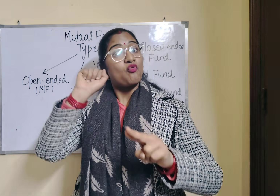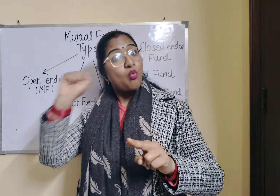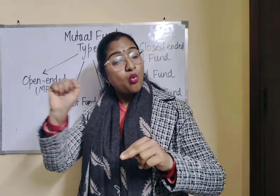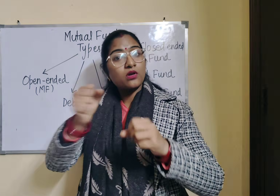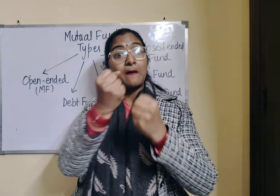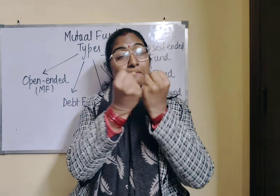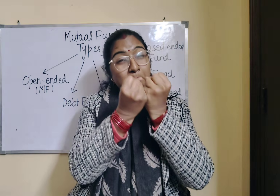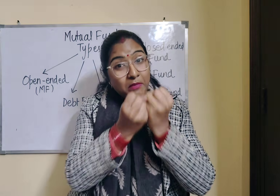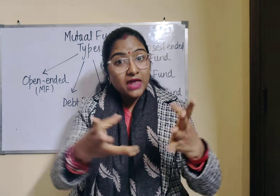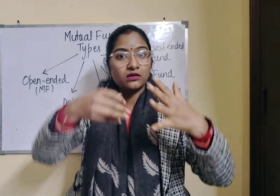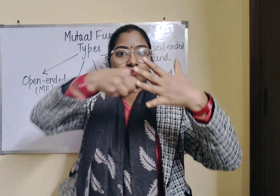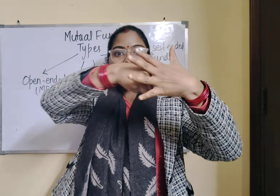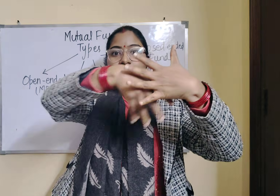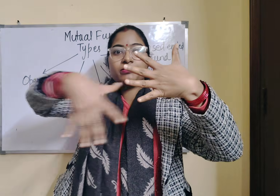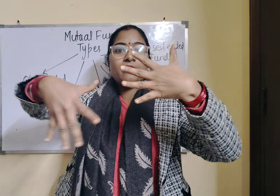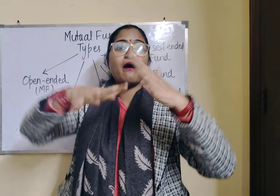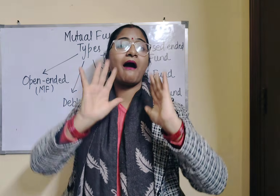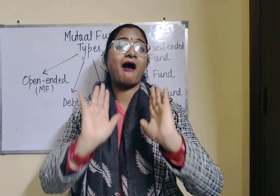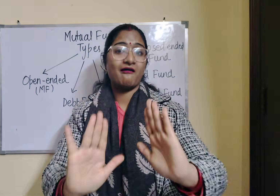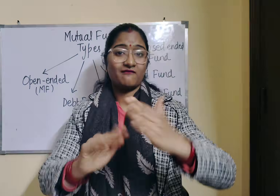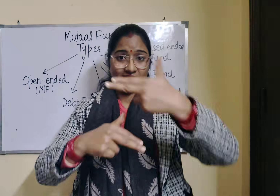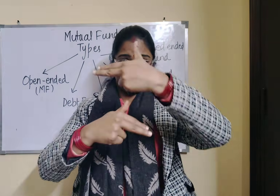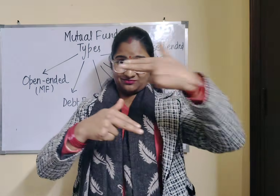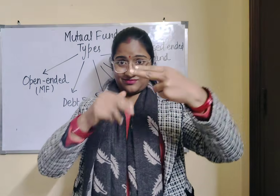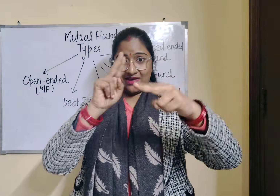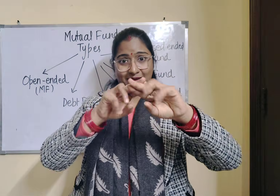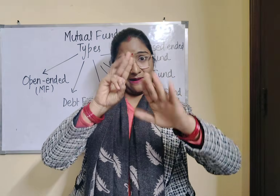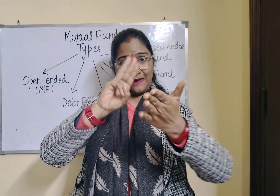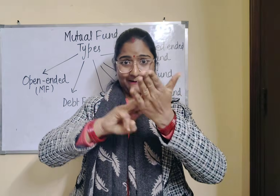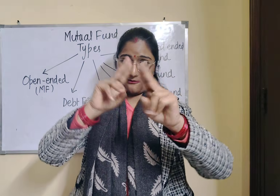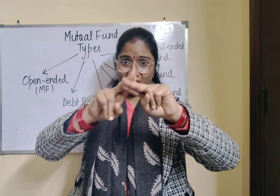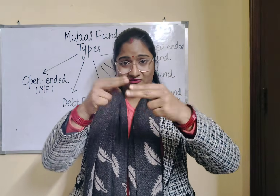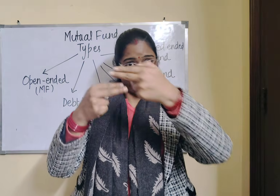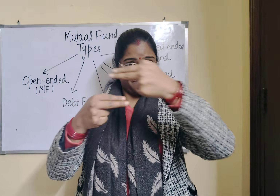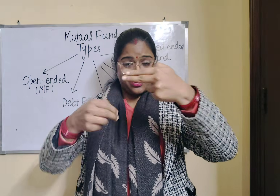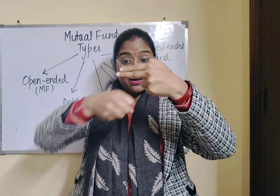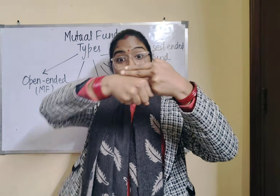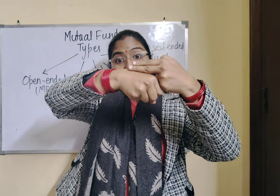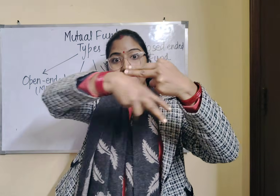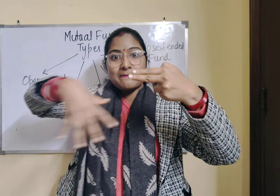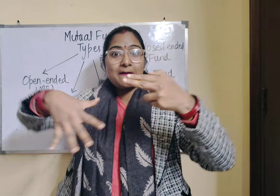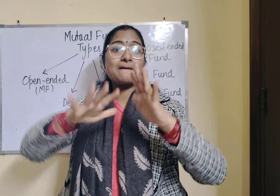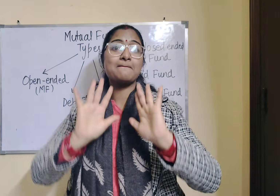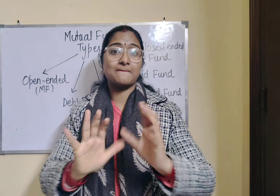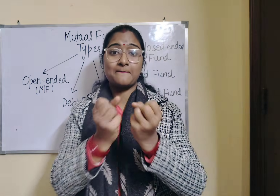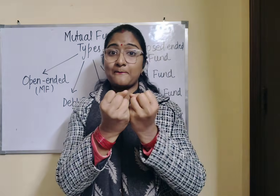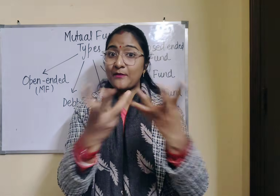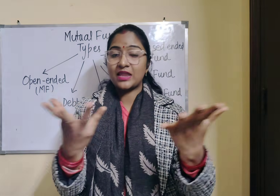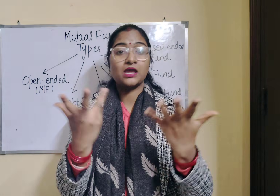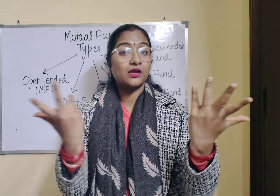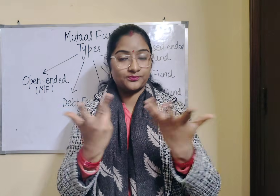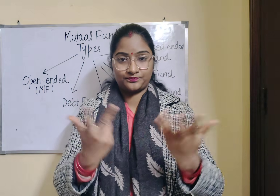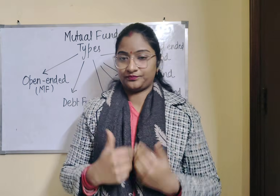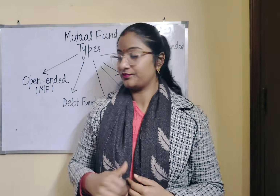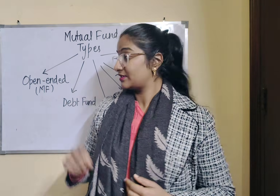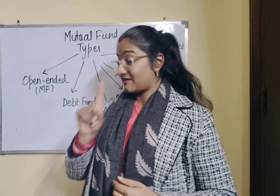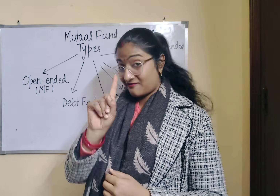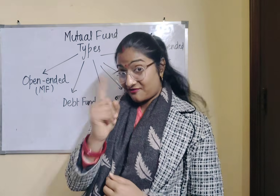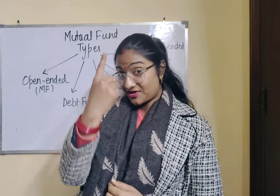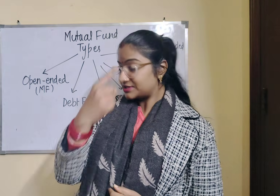आता है म्यूचुअल फंड में भी बहुत अलग अलग टाइप्स के फंड होते हैं। अब जैसे सपोज कीजिए एक म्यूचुअल फंड है, म्यूचुअल फंड के अलग अलग